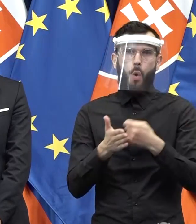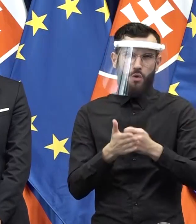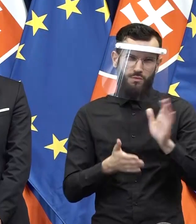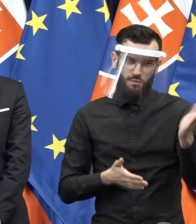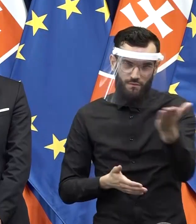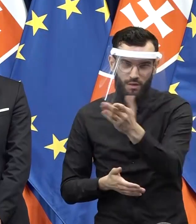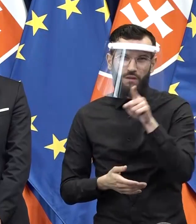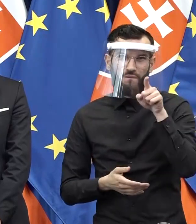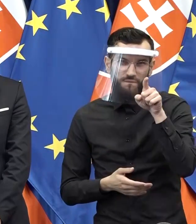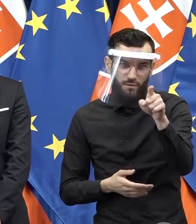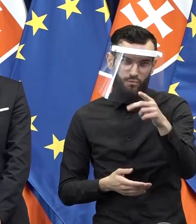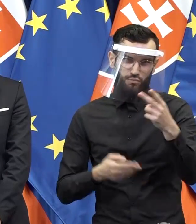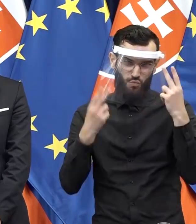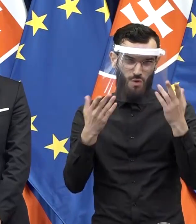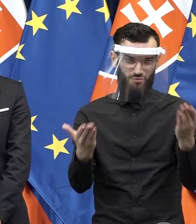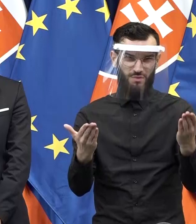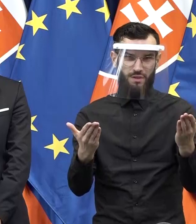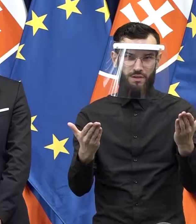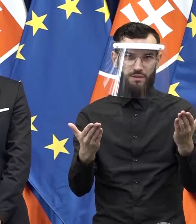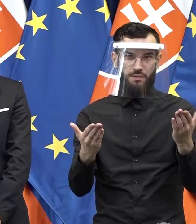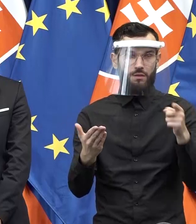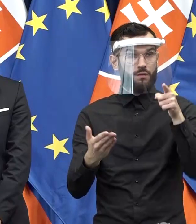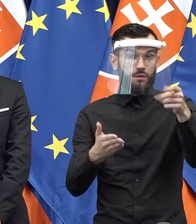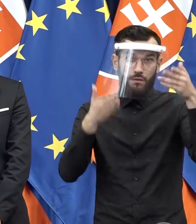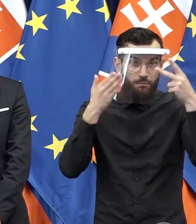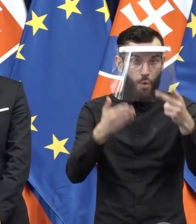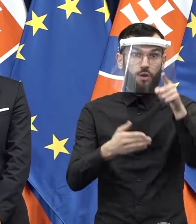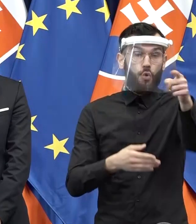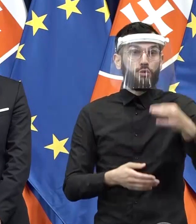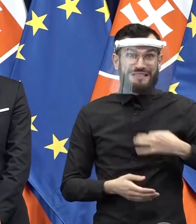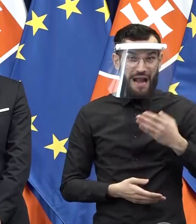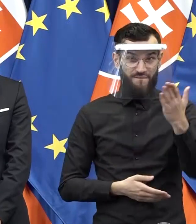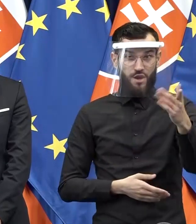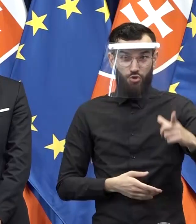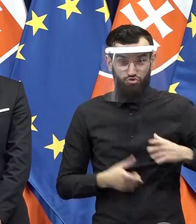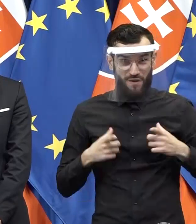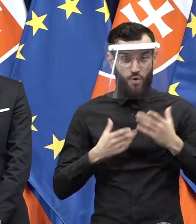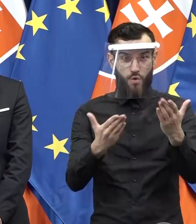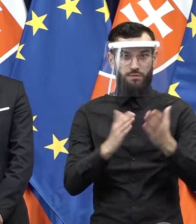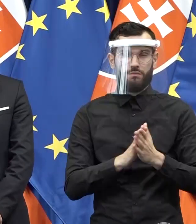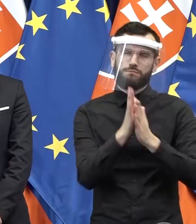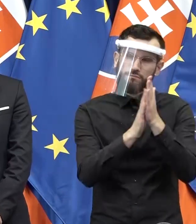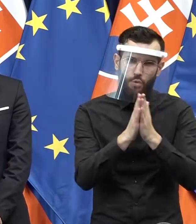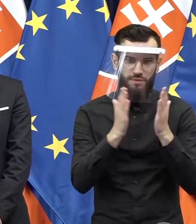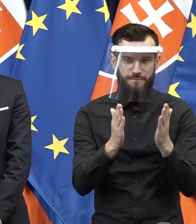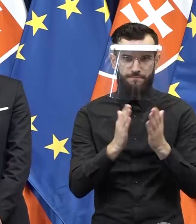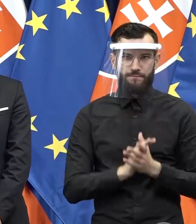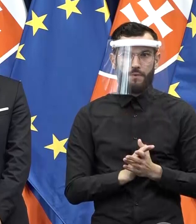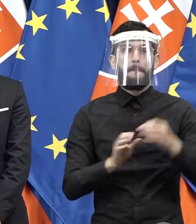vašom záujme. V eminentnom vašom záujme je to otázka vášho zdravia a života. Vyhybať sa